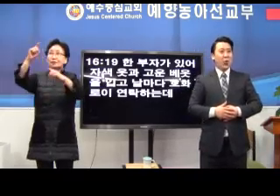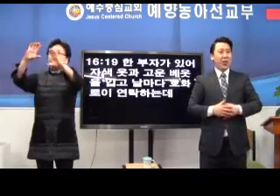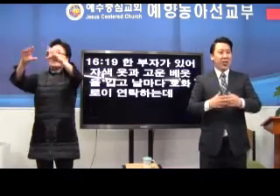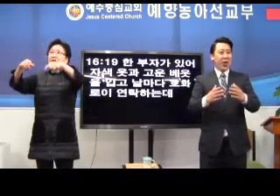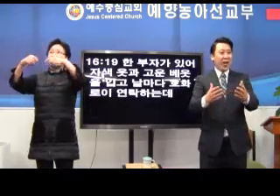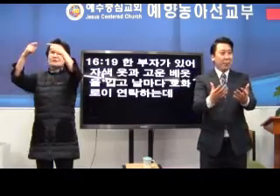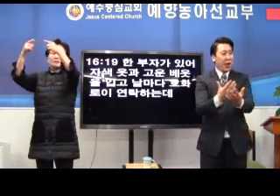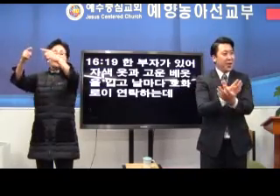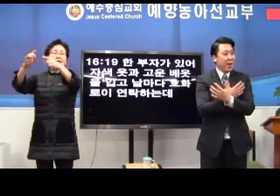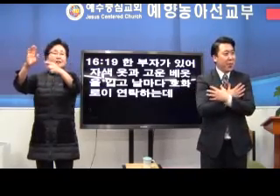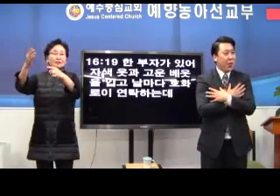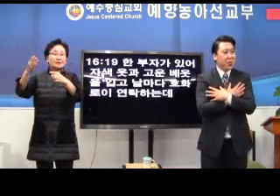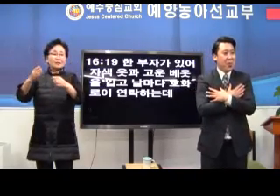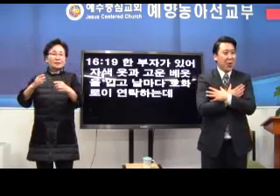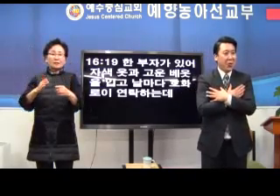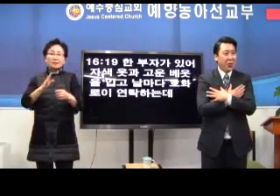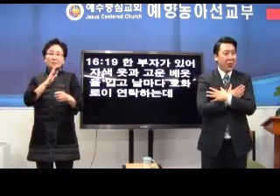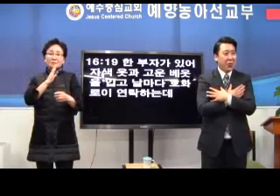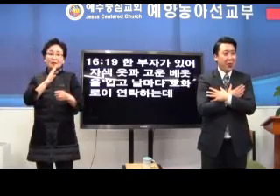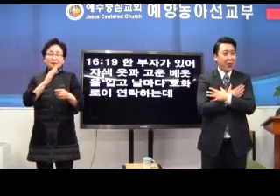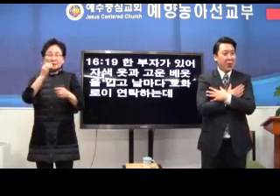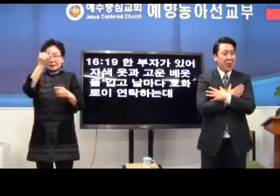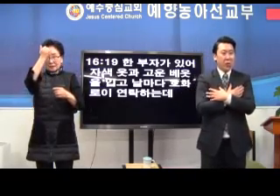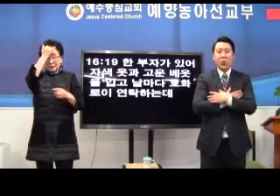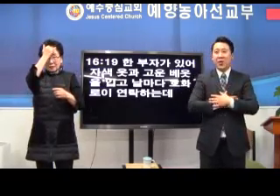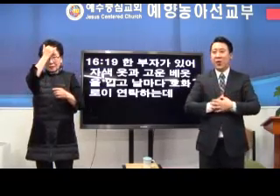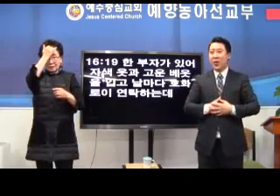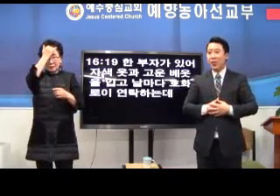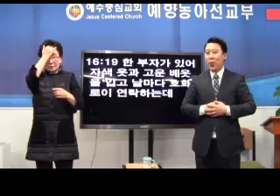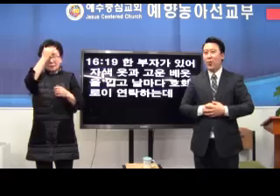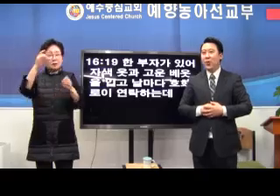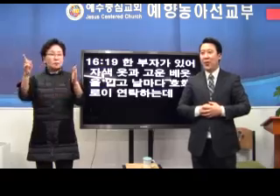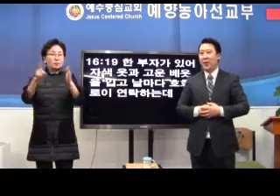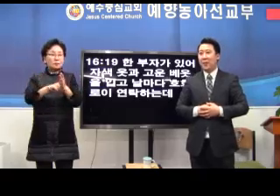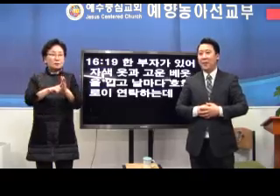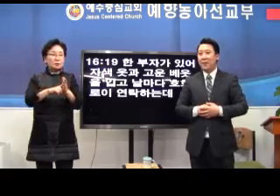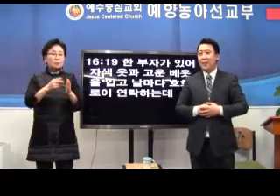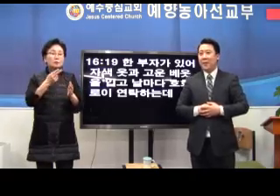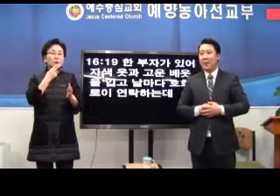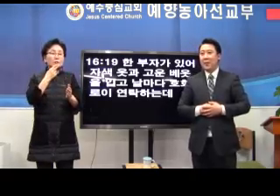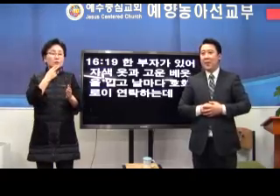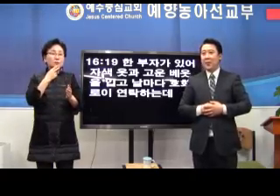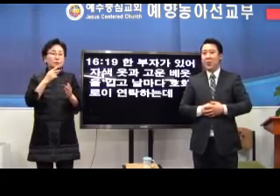천국에 들어갈 합당한 예복이 없으면 천국에 들어갈 수 없는 거예요.